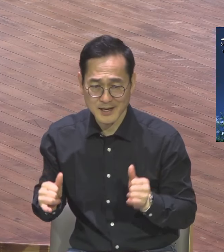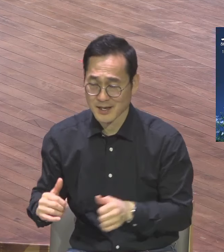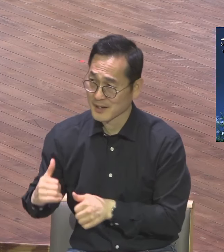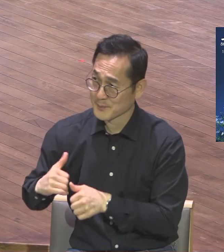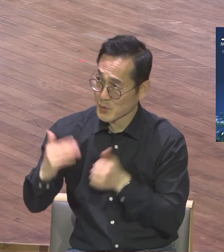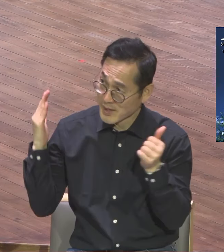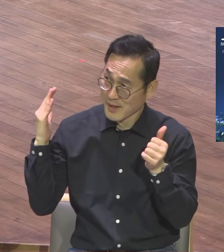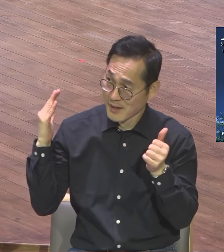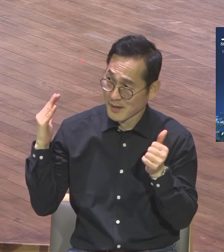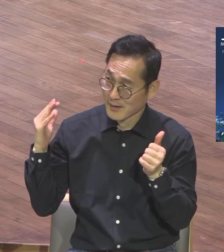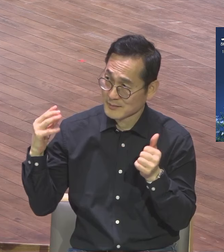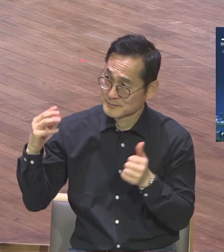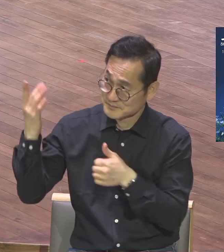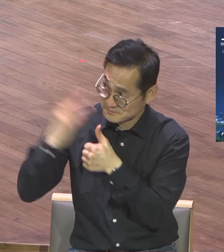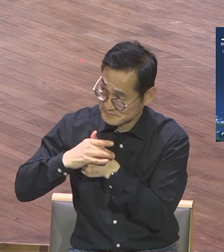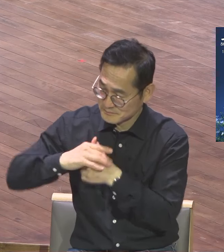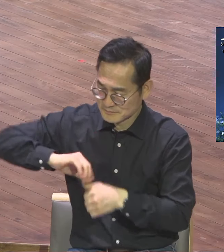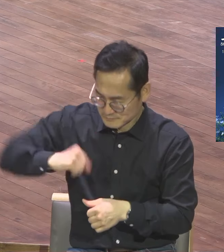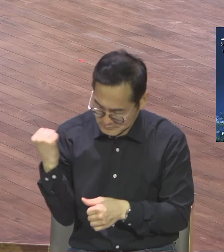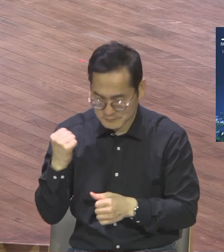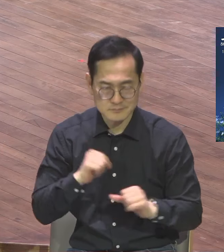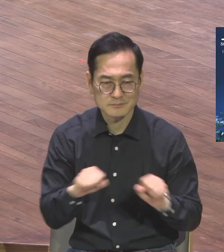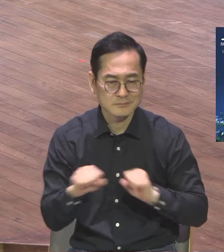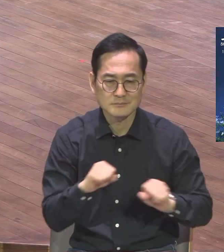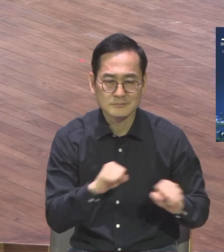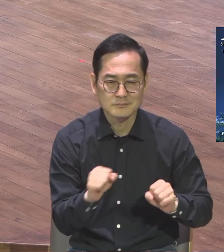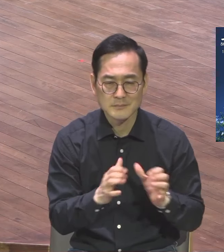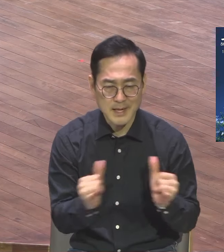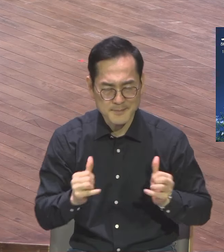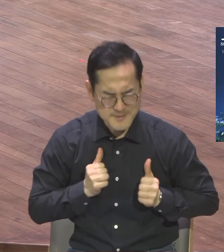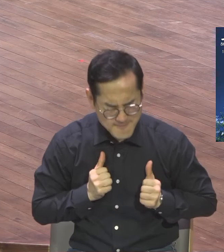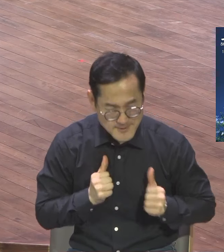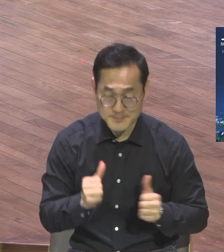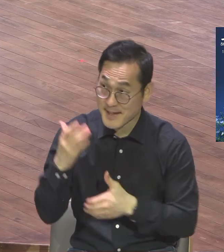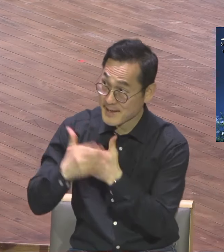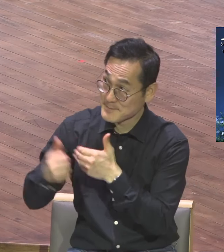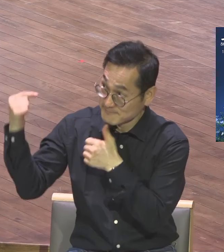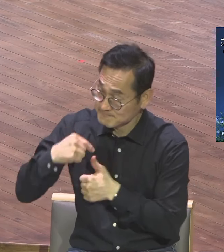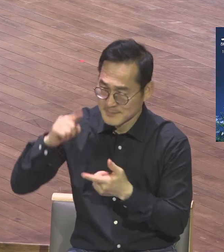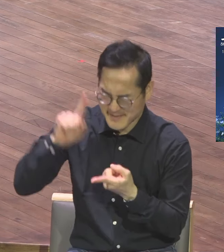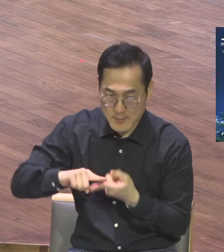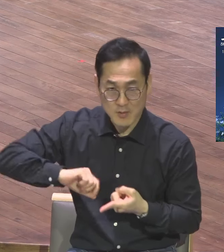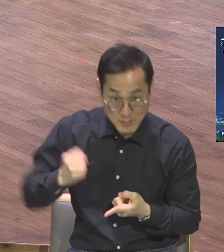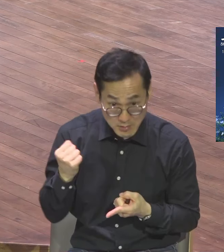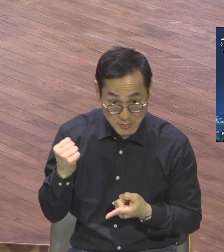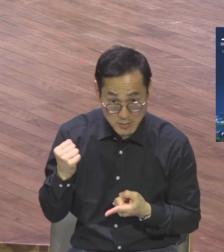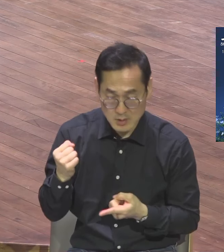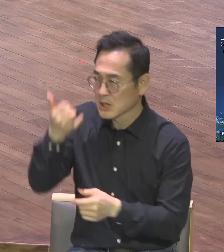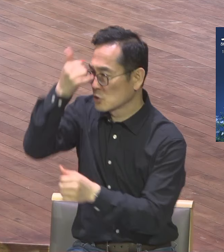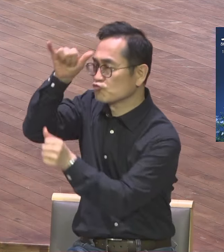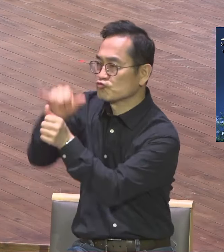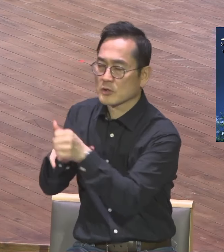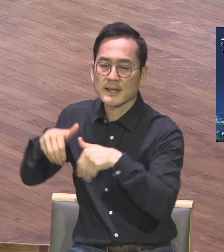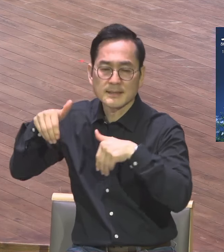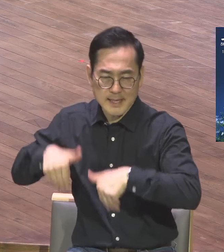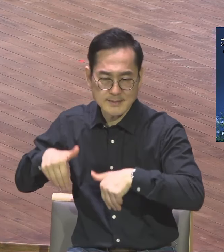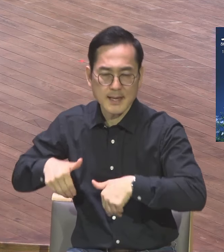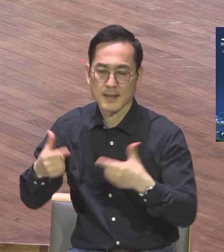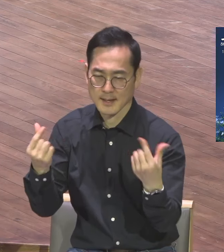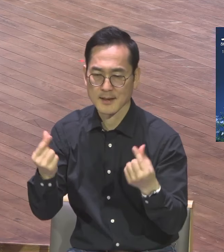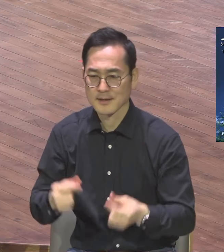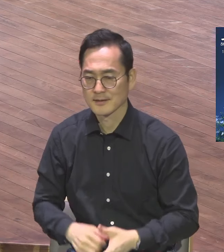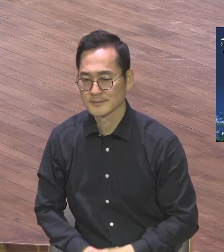받은 미션을 틀림없이 해내는 사람이에요. 틀림없이 해내는, 즉, 명령을 하면 그